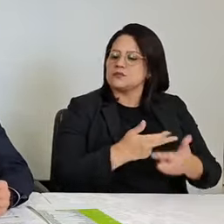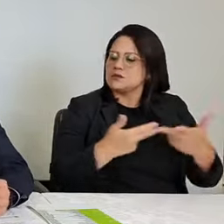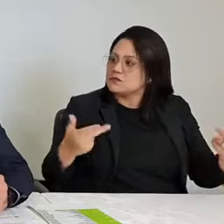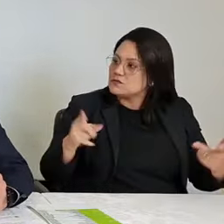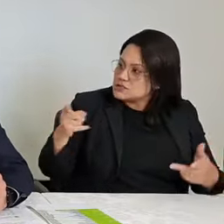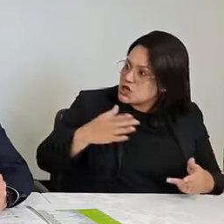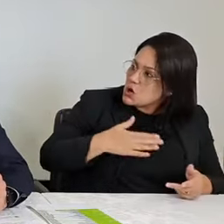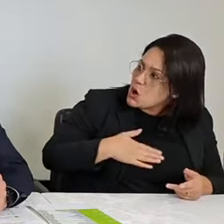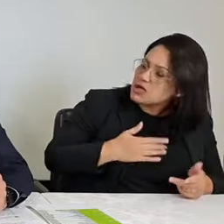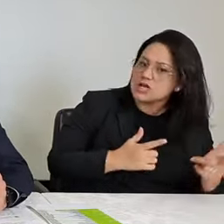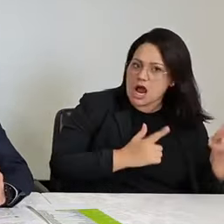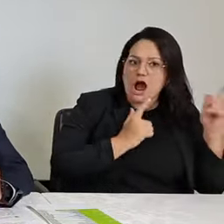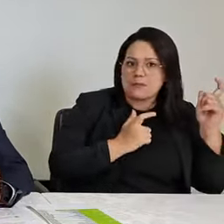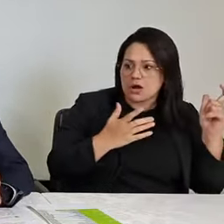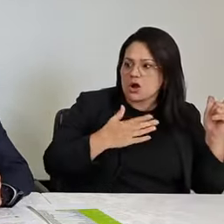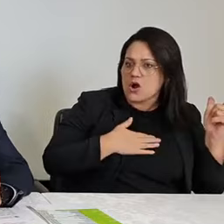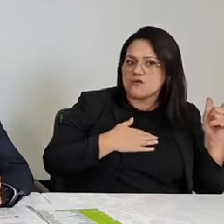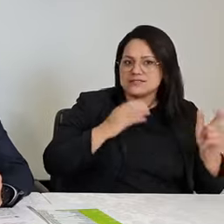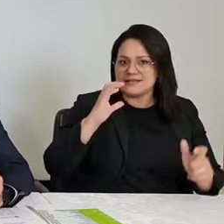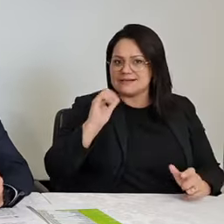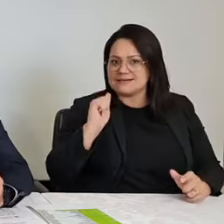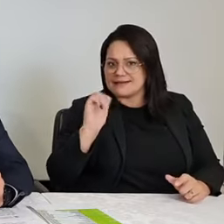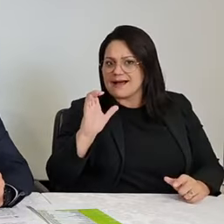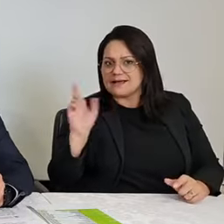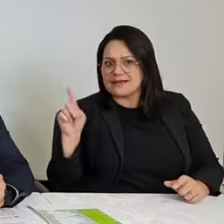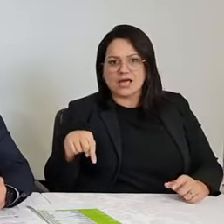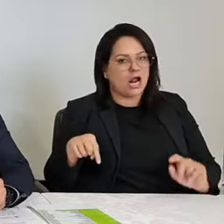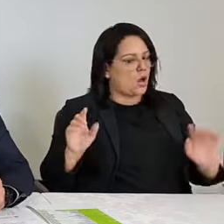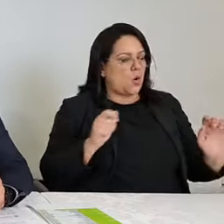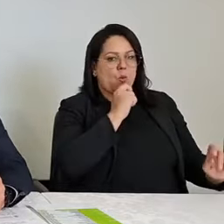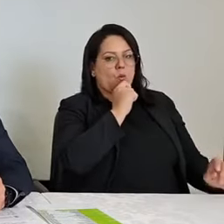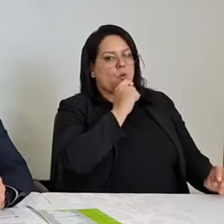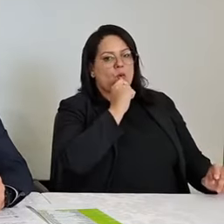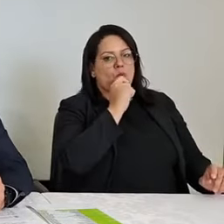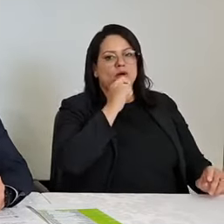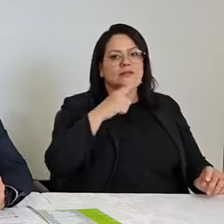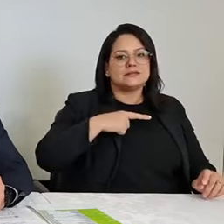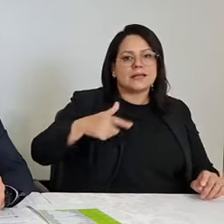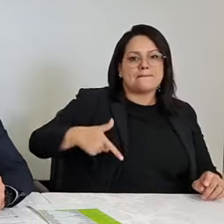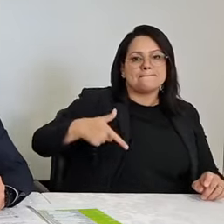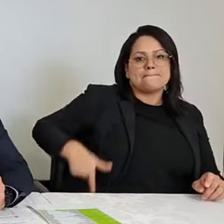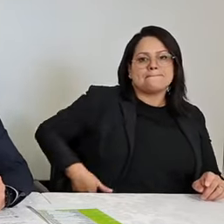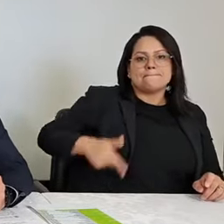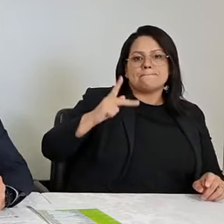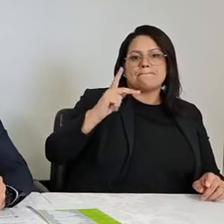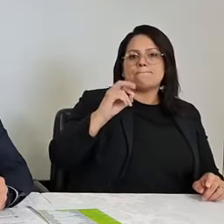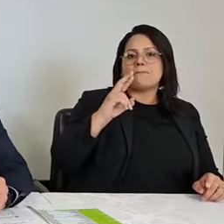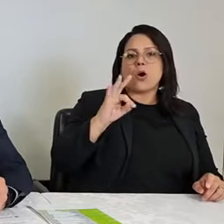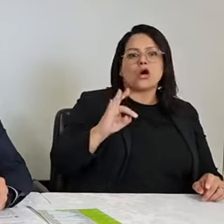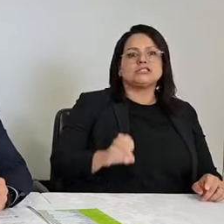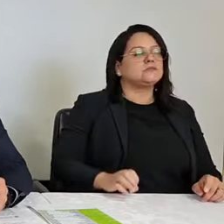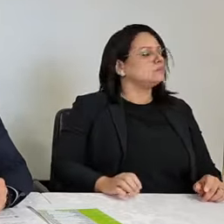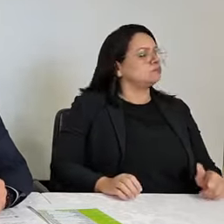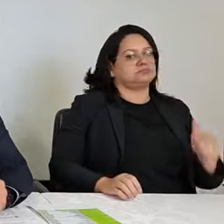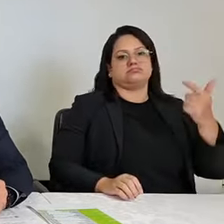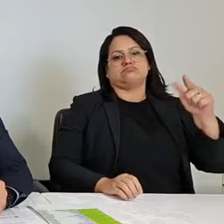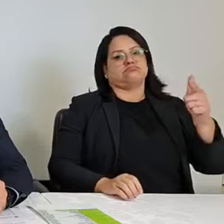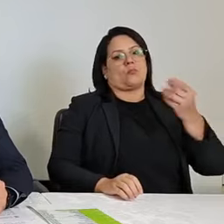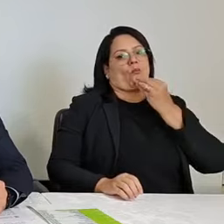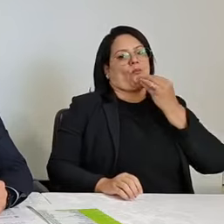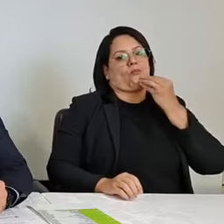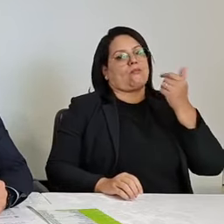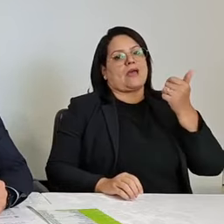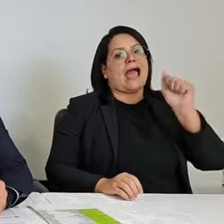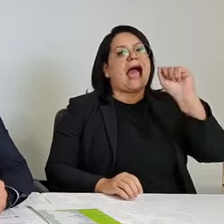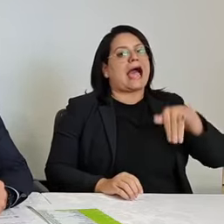arma de fogo. Gosto. Você é caro que não para cá? Não. Tem posse de arma de fogo? Não. Ainda não? Bem. Processo